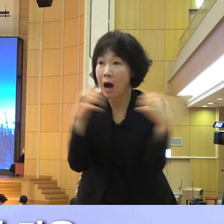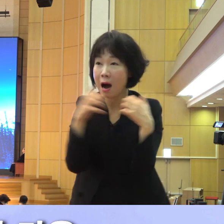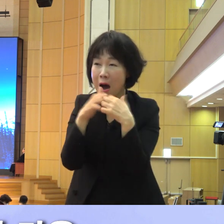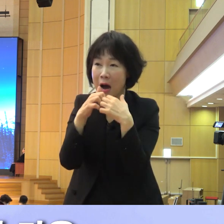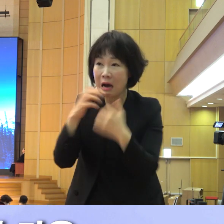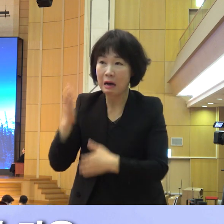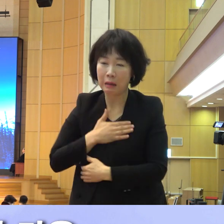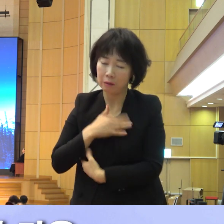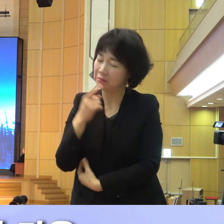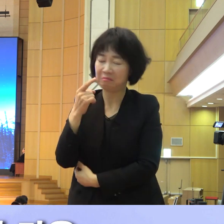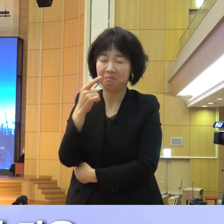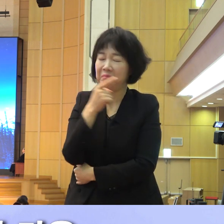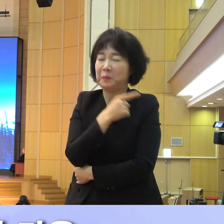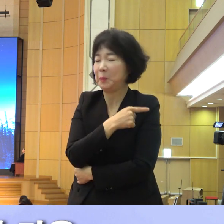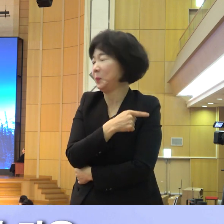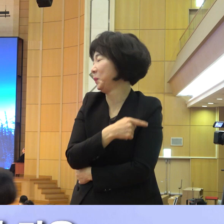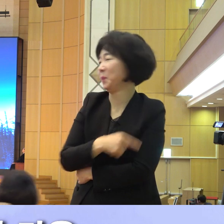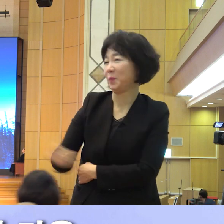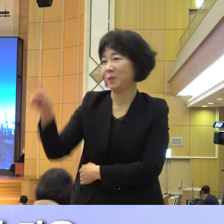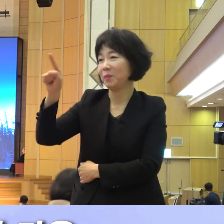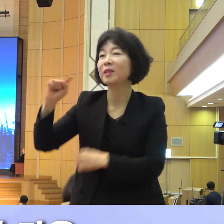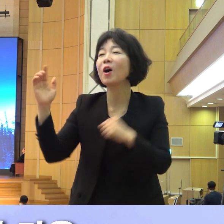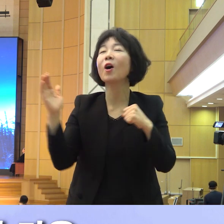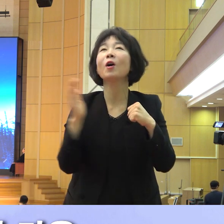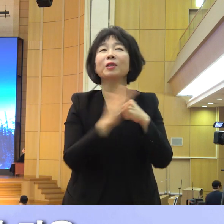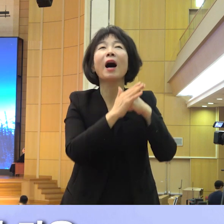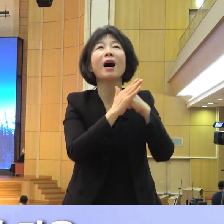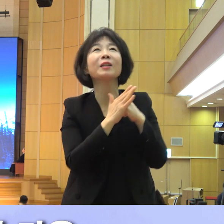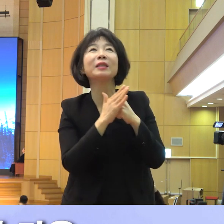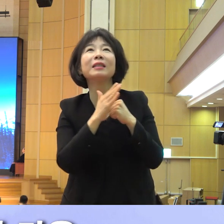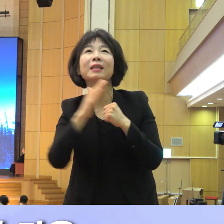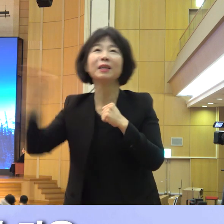전쟁은 나에게 속한 것